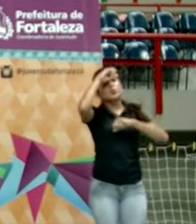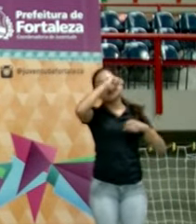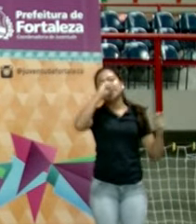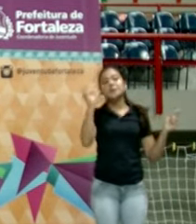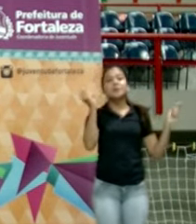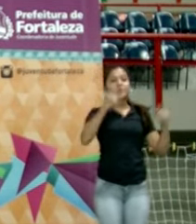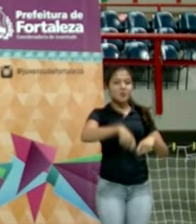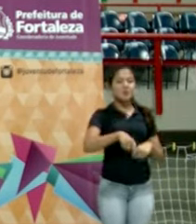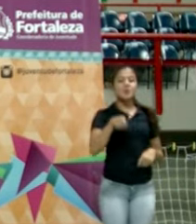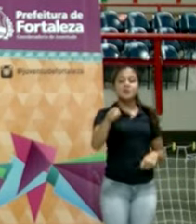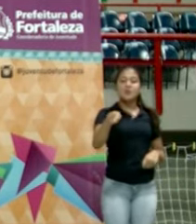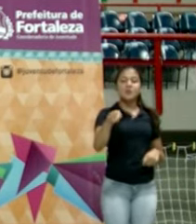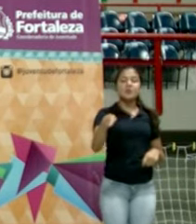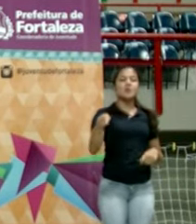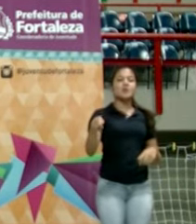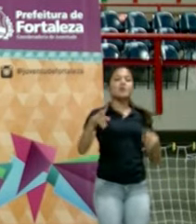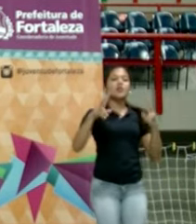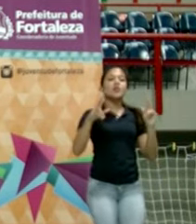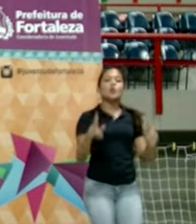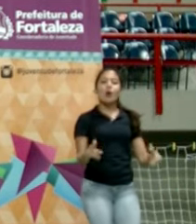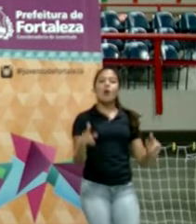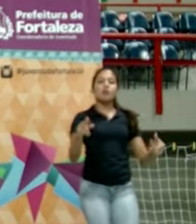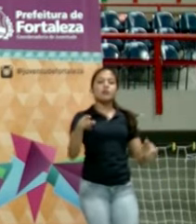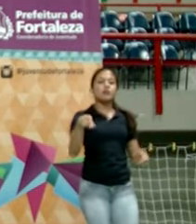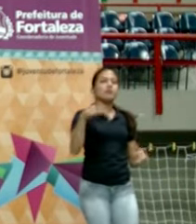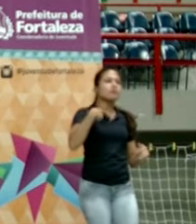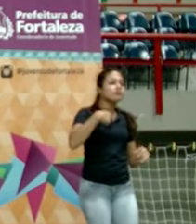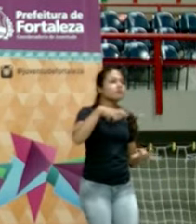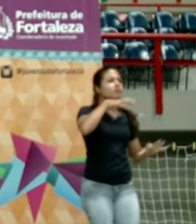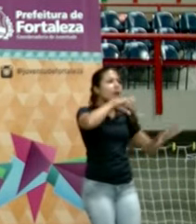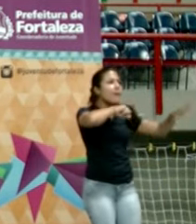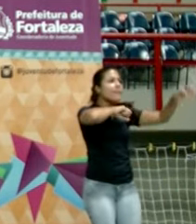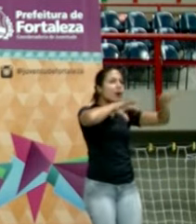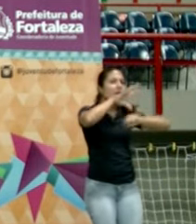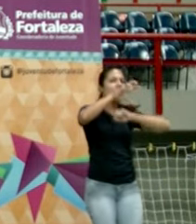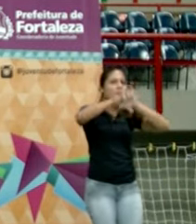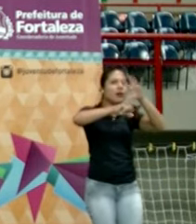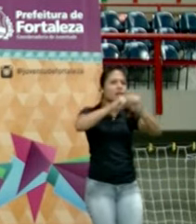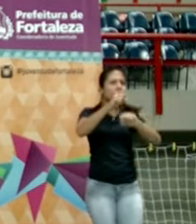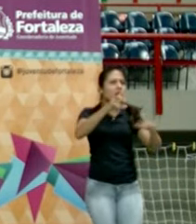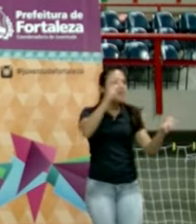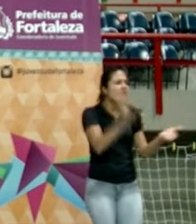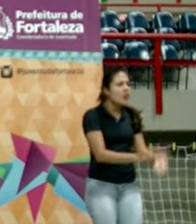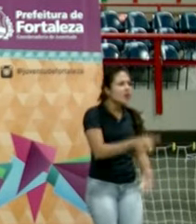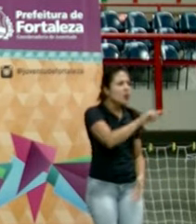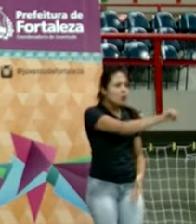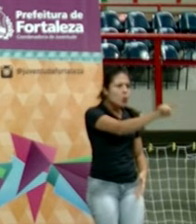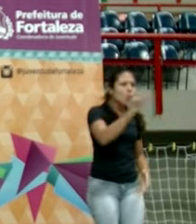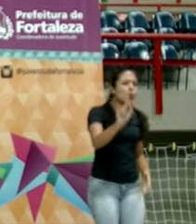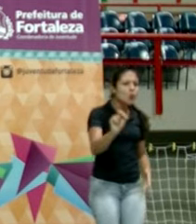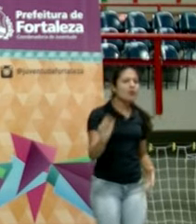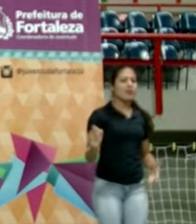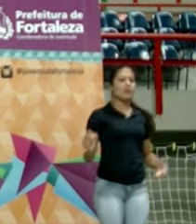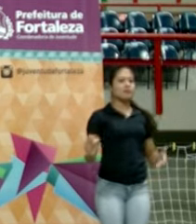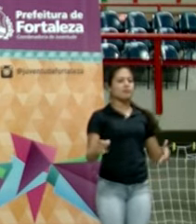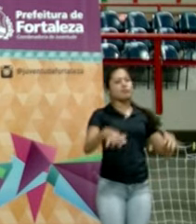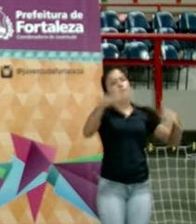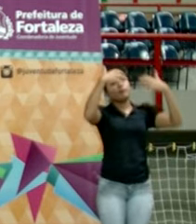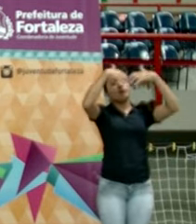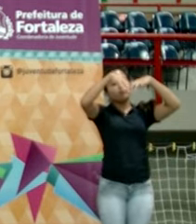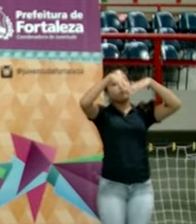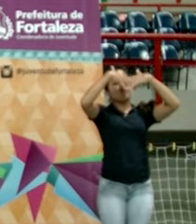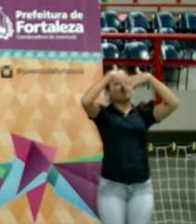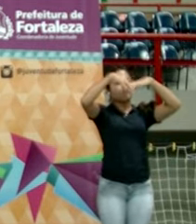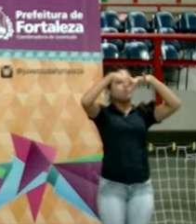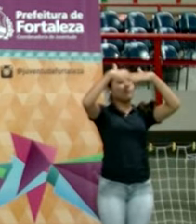mundo das ideias, o homem, através da razão, ele passa a conhecer de fato a sua realidade. Porque os seus sentidos,